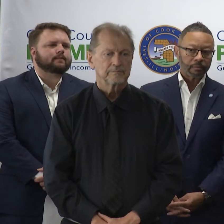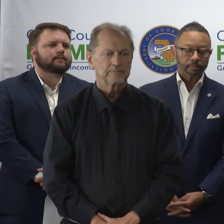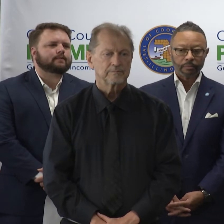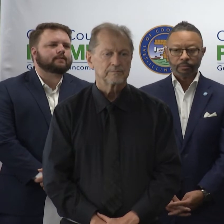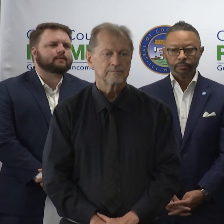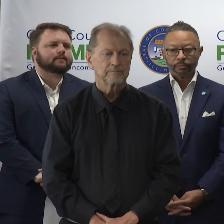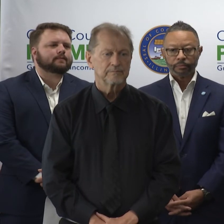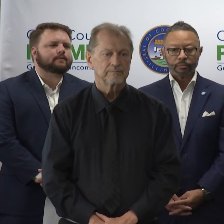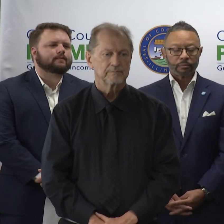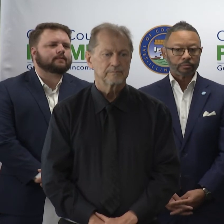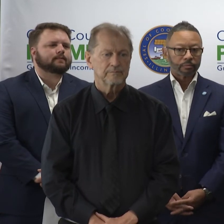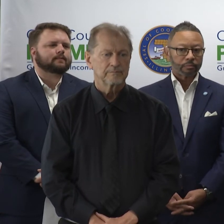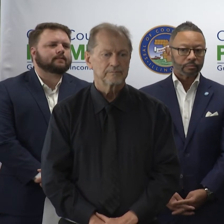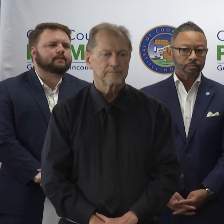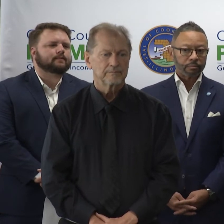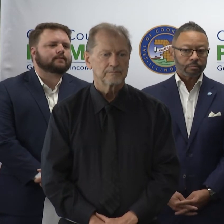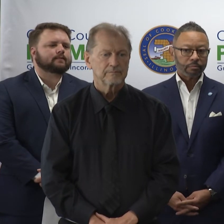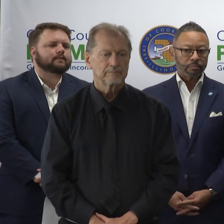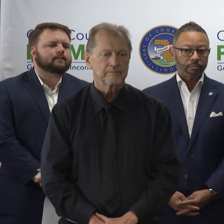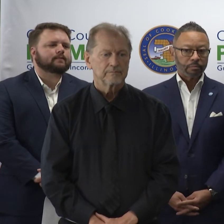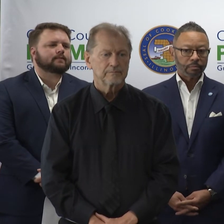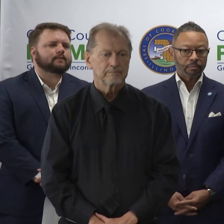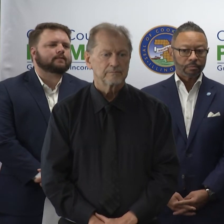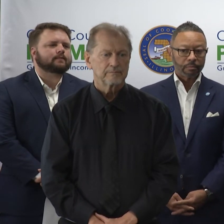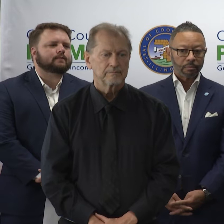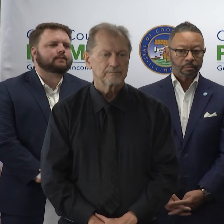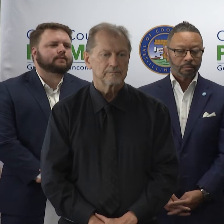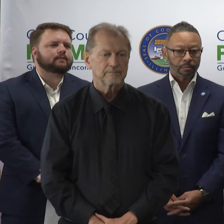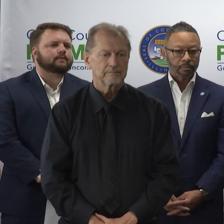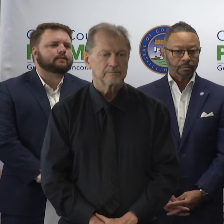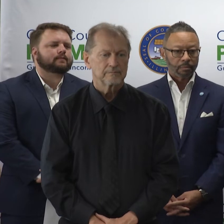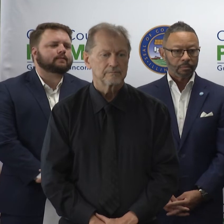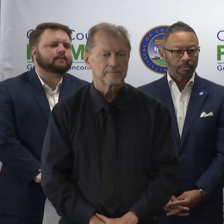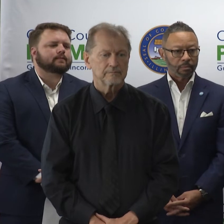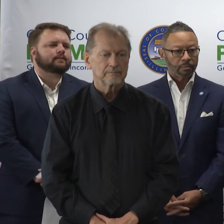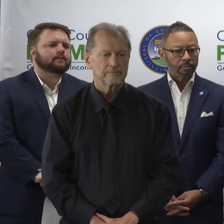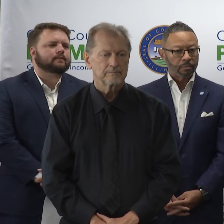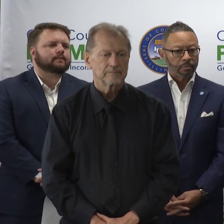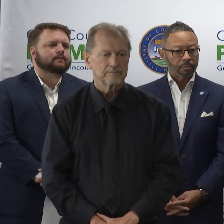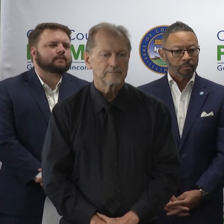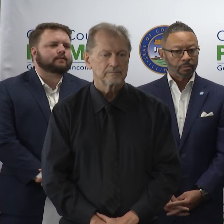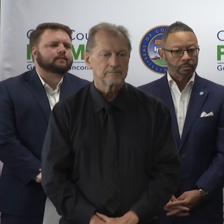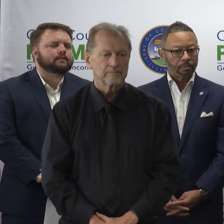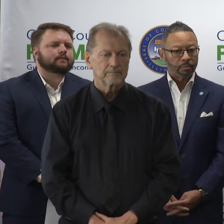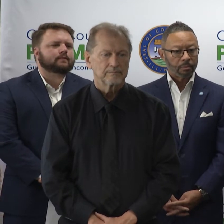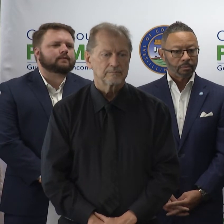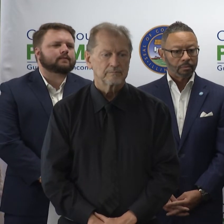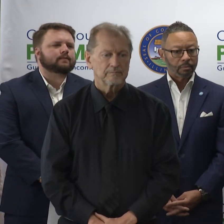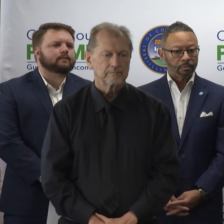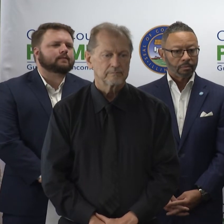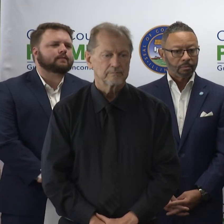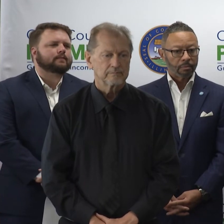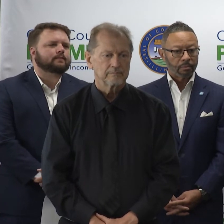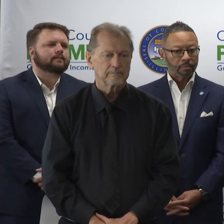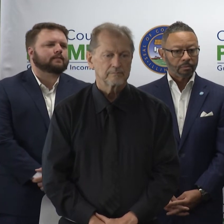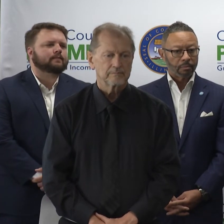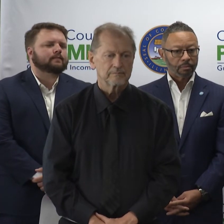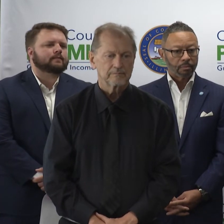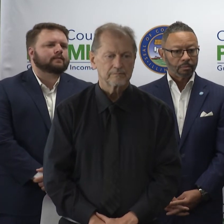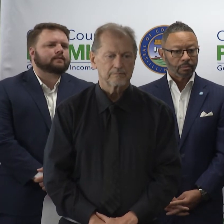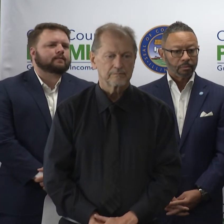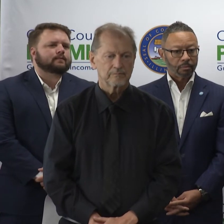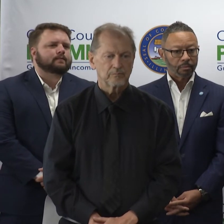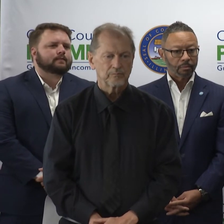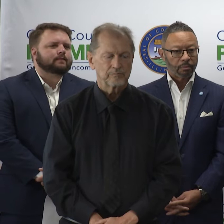Forward, Indo-American Center, Next Move, Northwest Compass y Respond Now. Estamos listos para facilitar